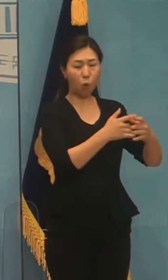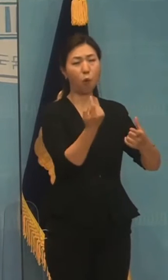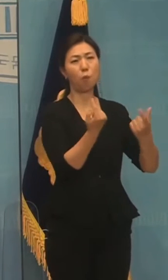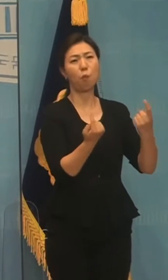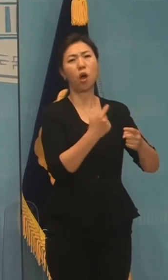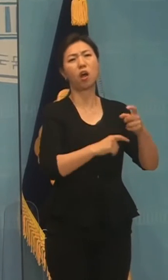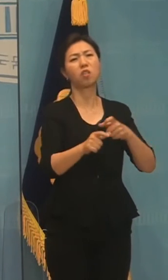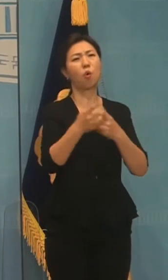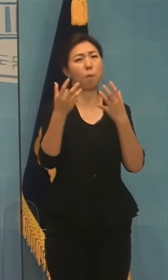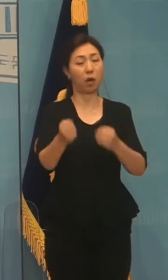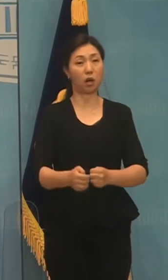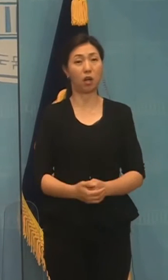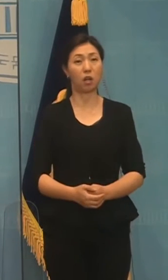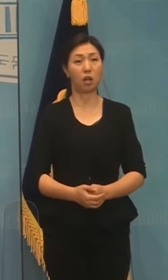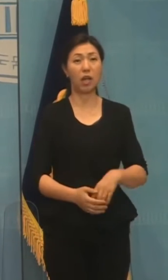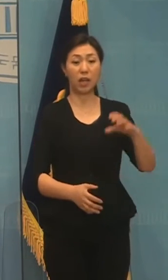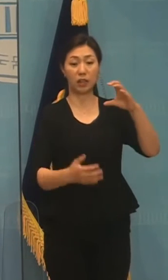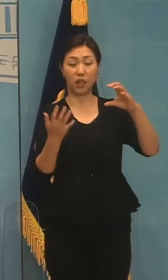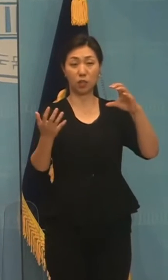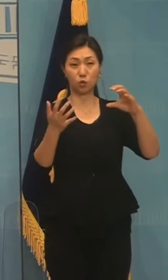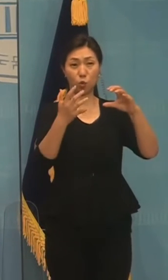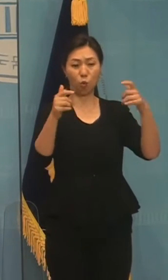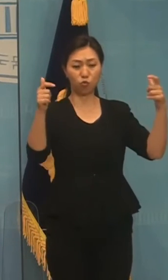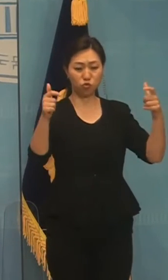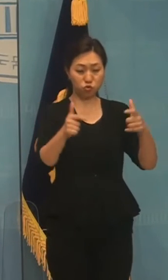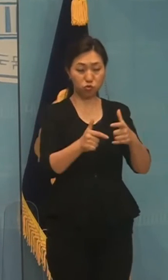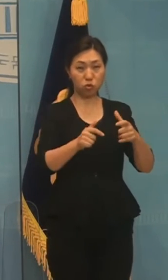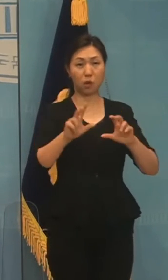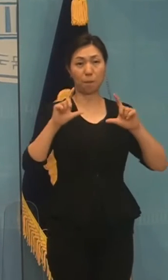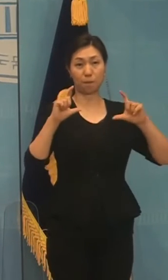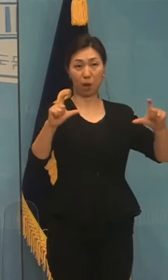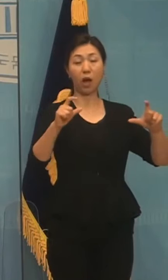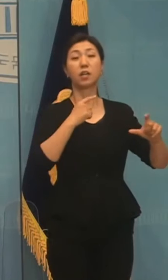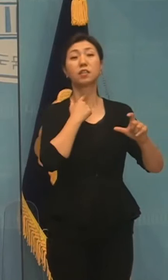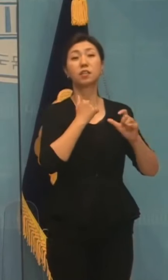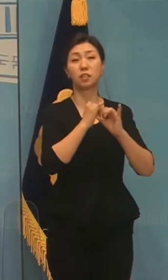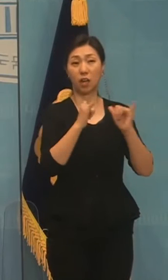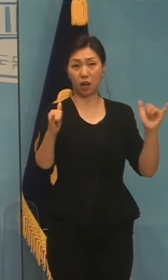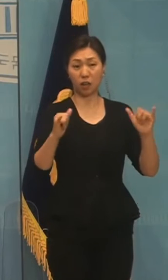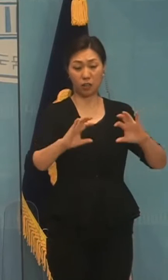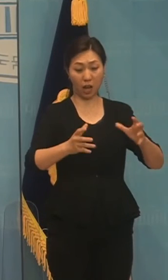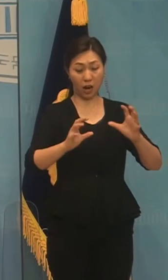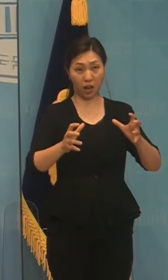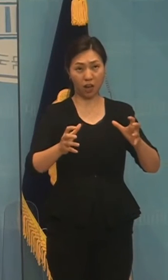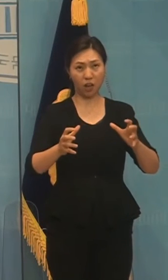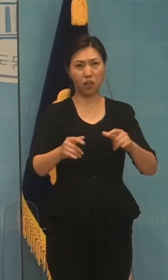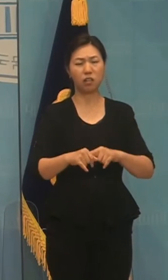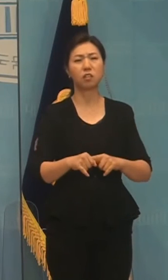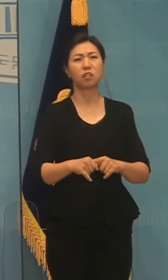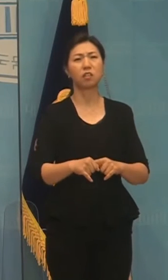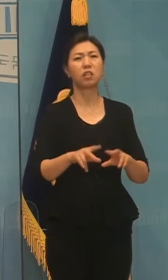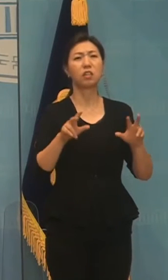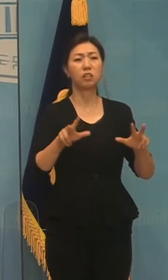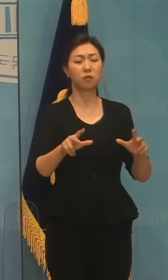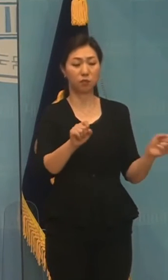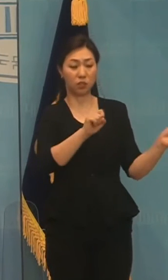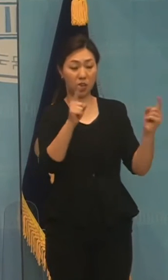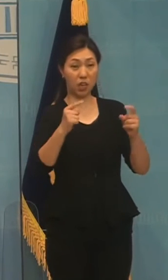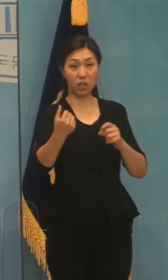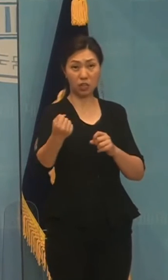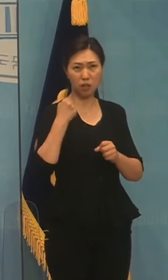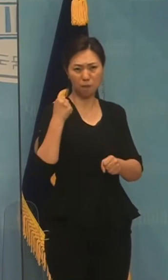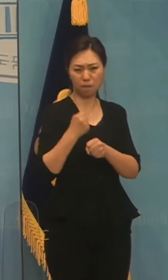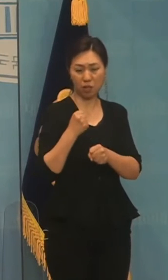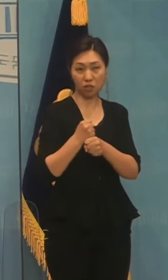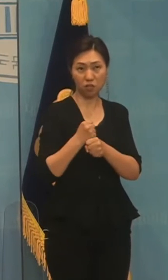탄소 중립을 선언한 나라들은 원전이 아니라 재생에너지 목표를 높여서 온실가스 감축 목표를